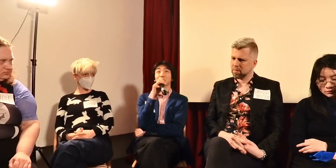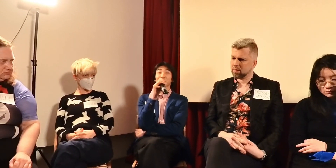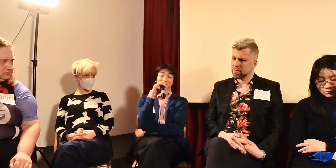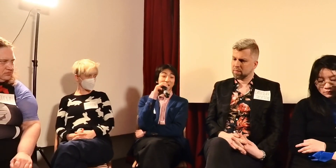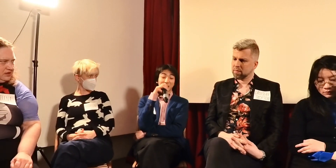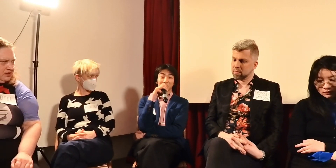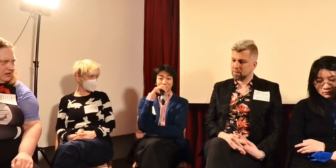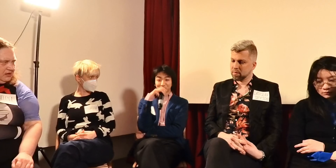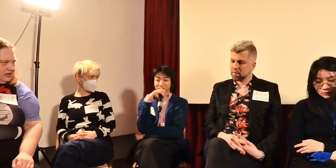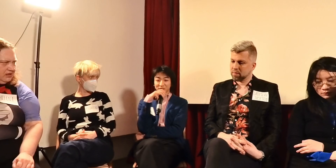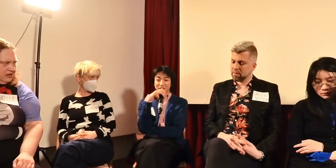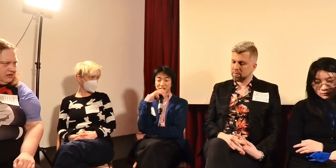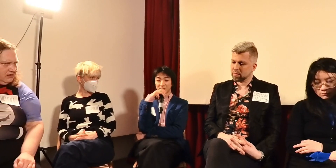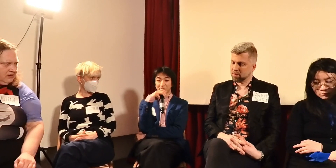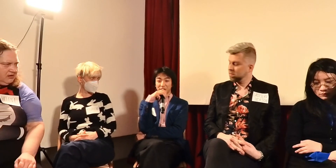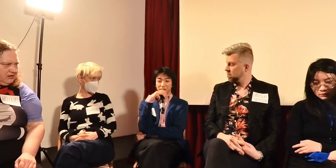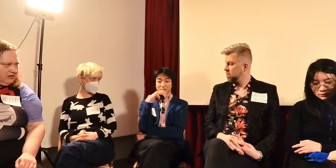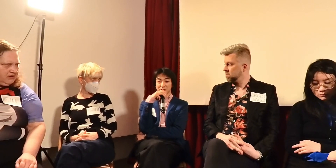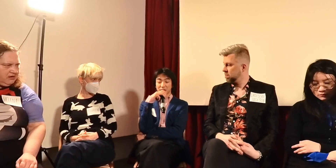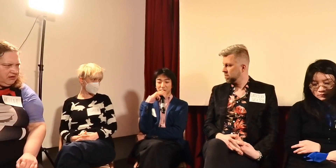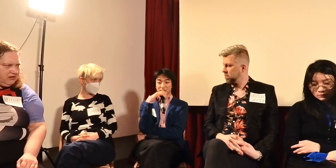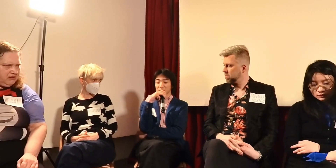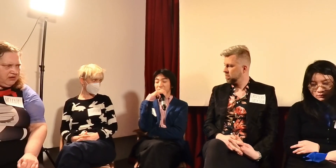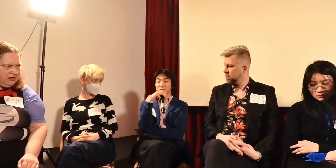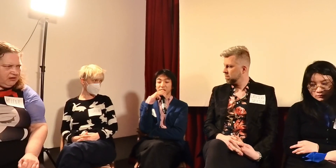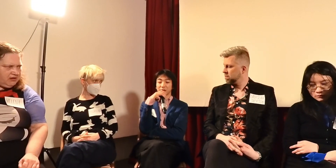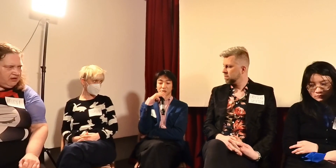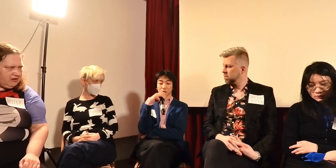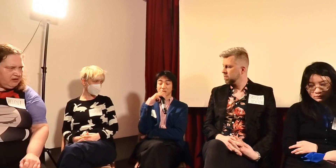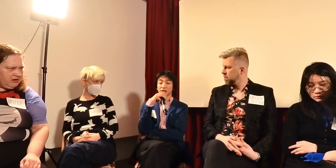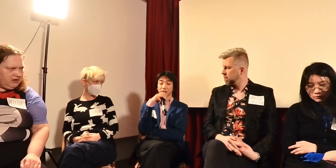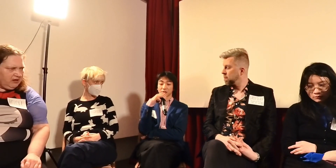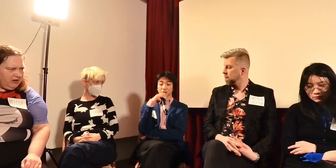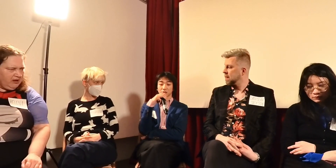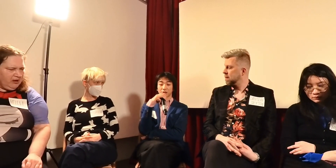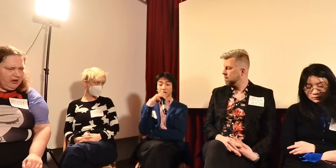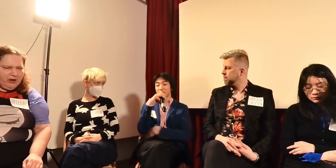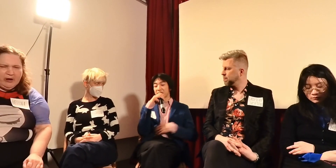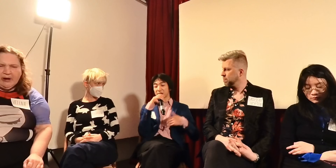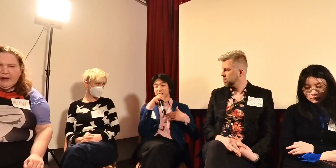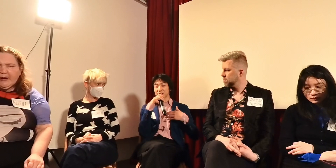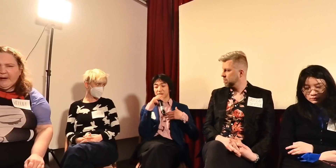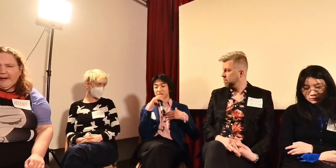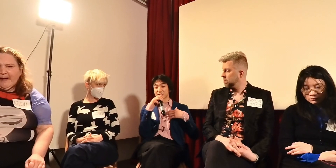času sociopolitická témata. Vlastně to zaměření je většinou se skládané